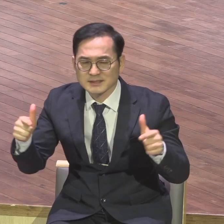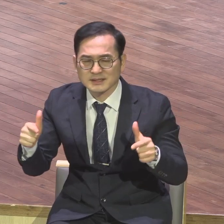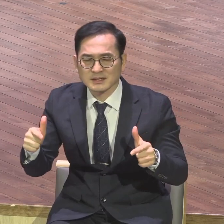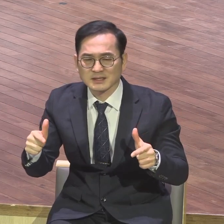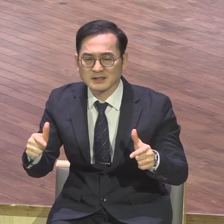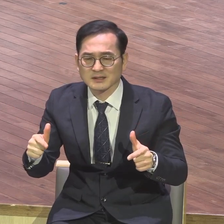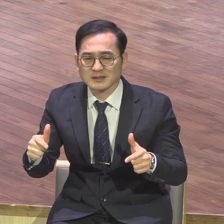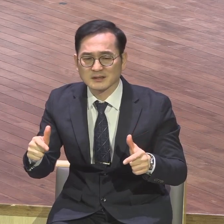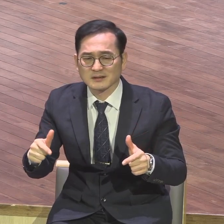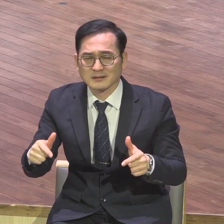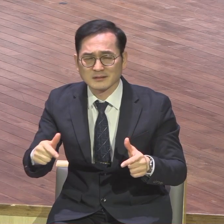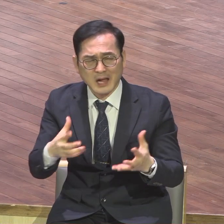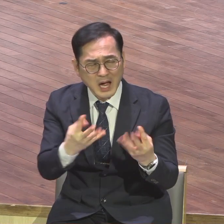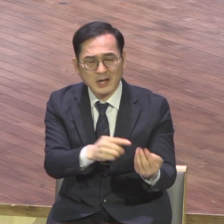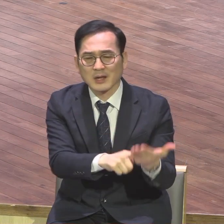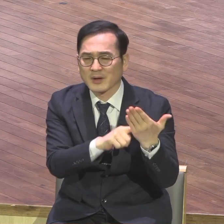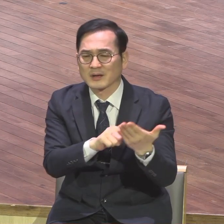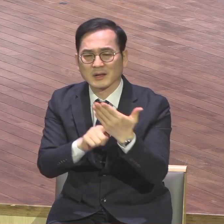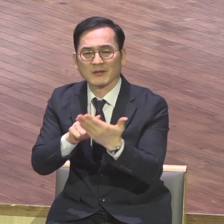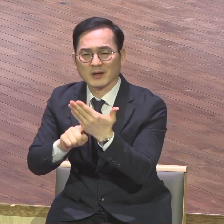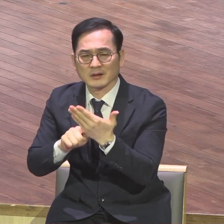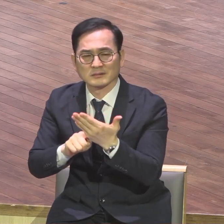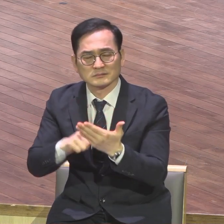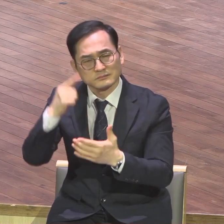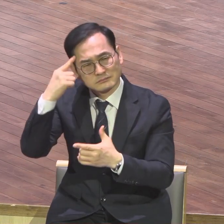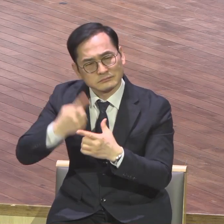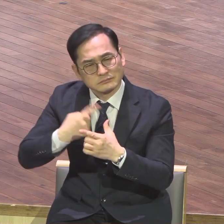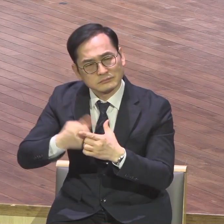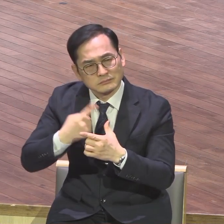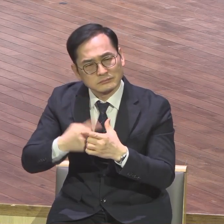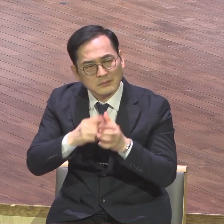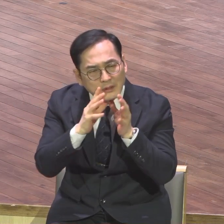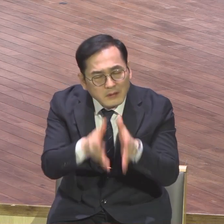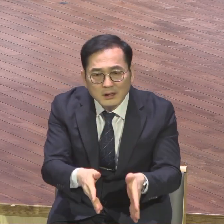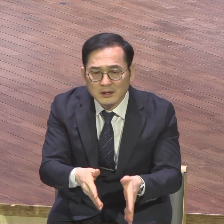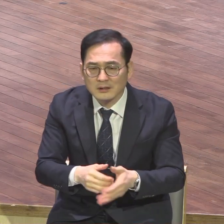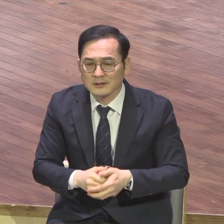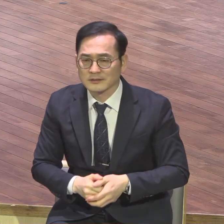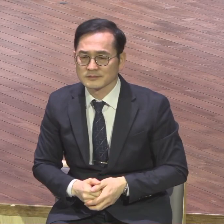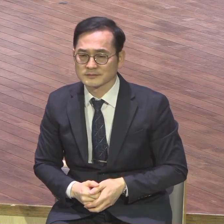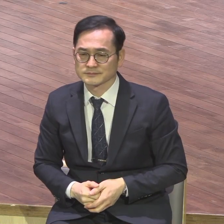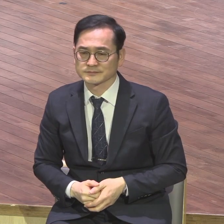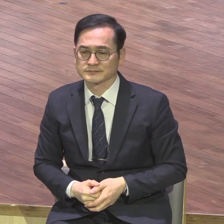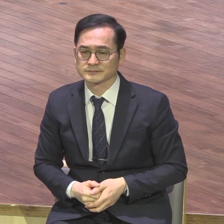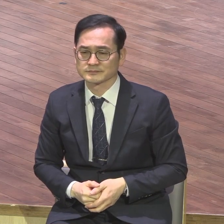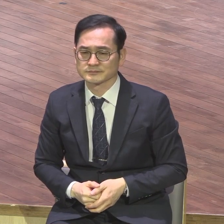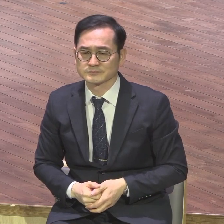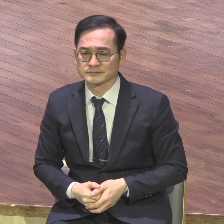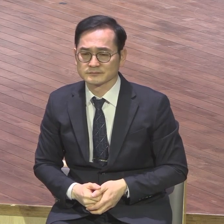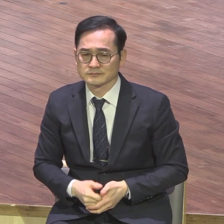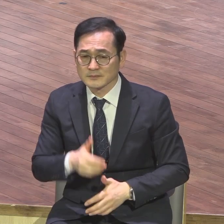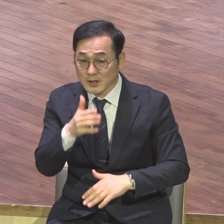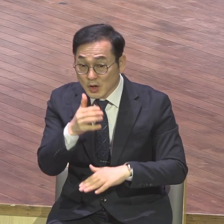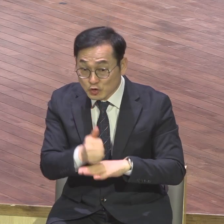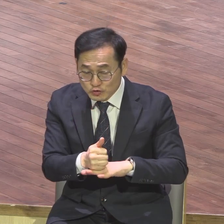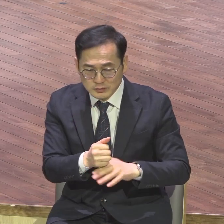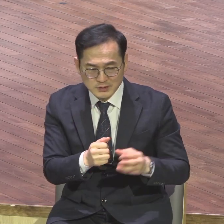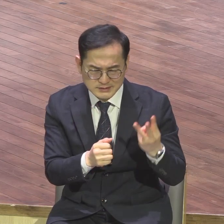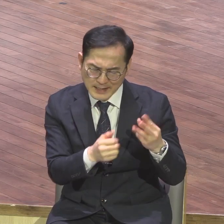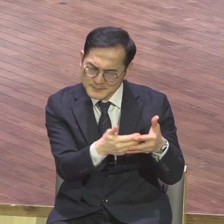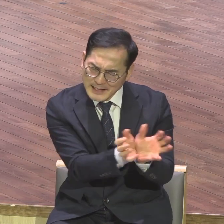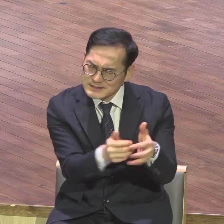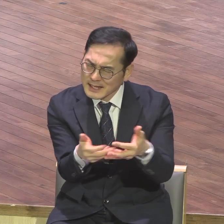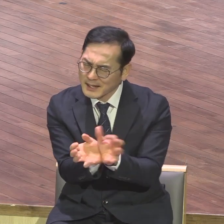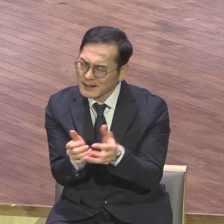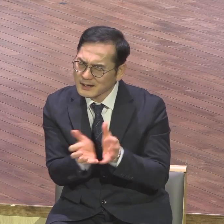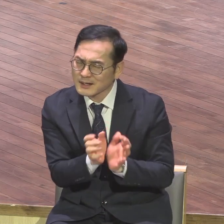속에 다 깔려져 있습니다. 이것은 결국 3단체가 주장하는